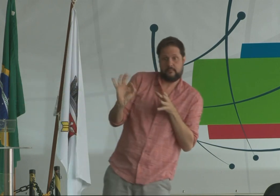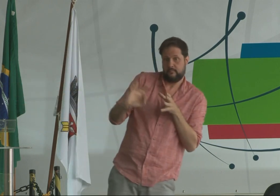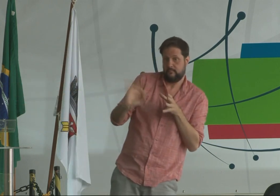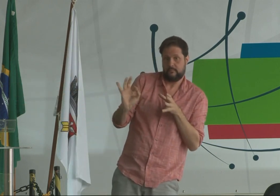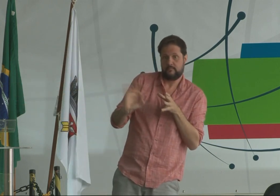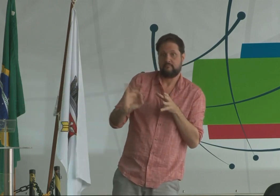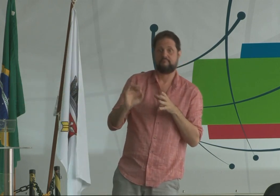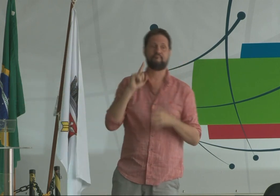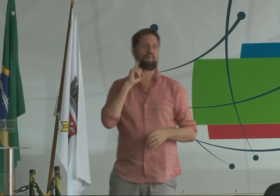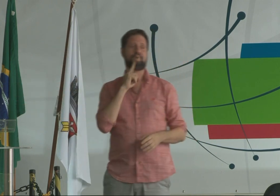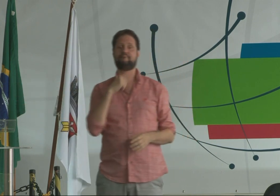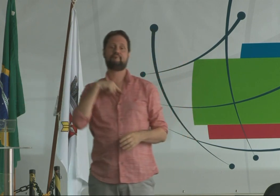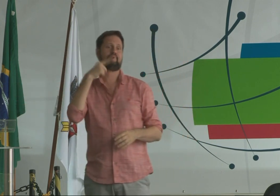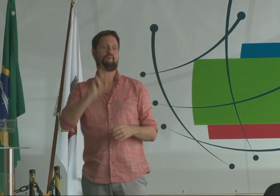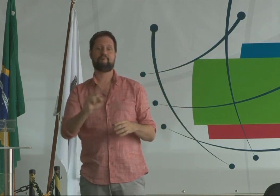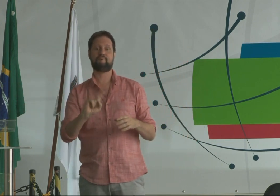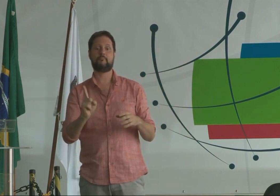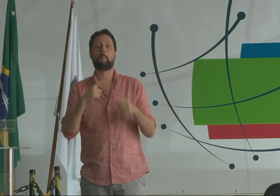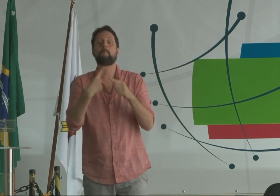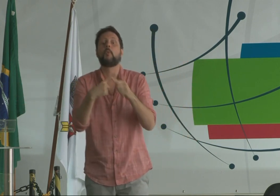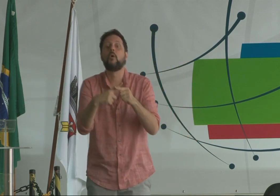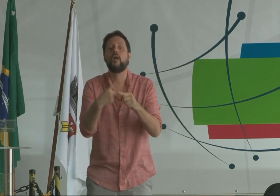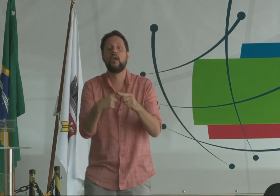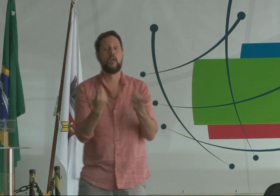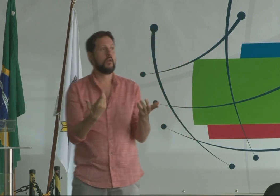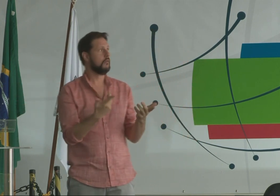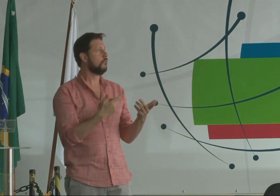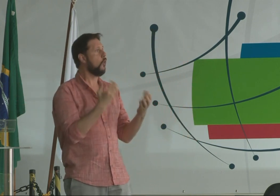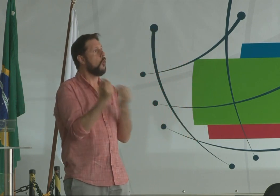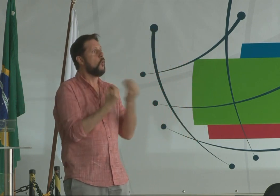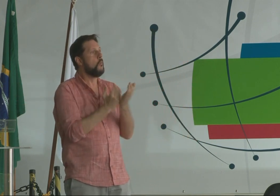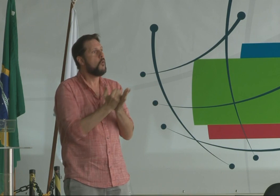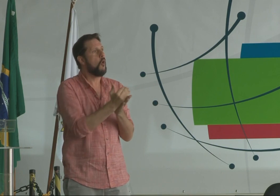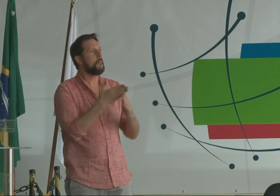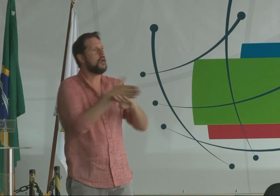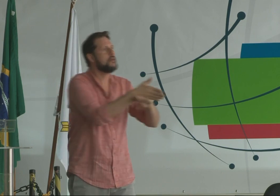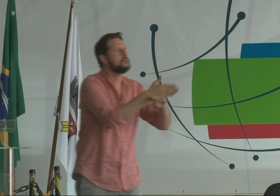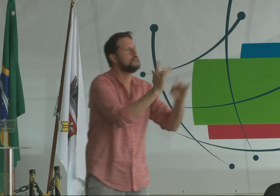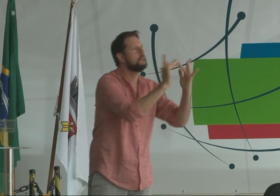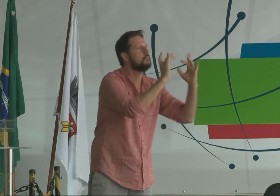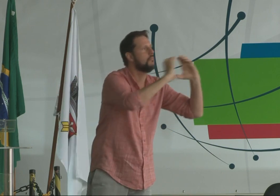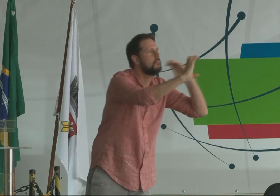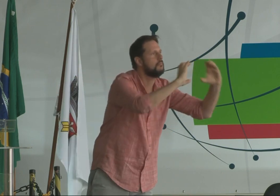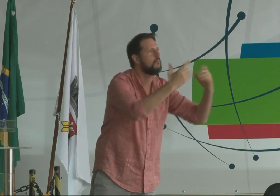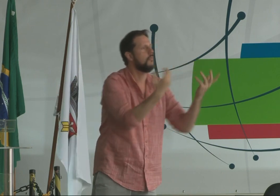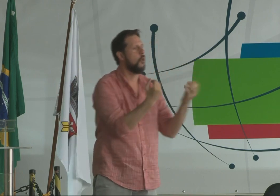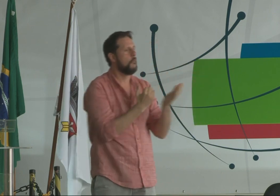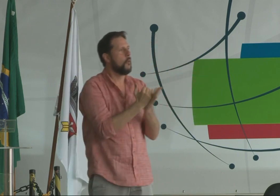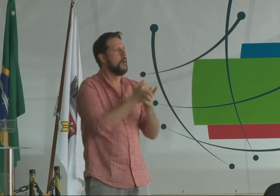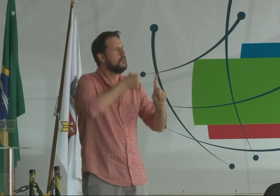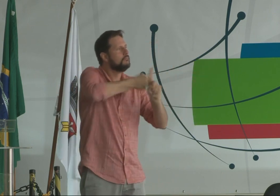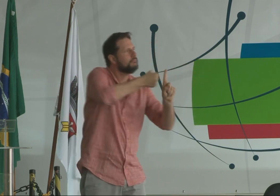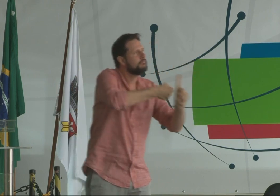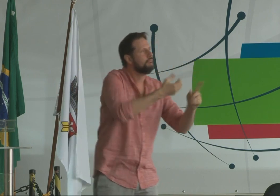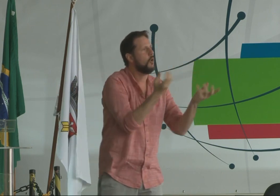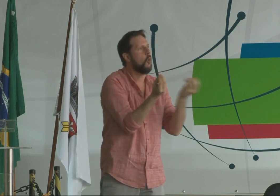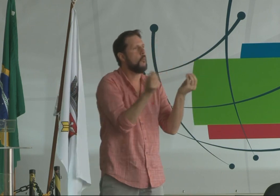Por exemplo, é uma relação, sem o apoio também da comunidade de ouvintes, isso também não teria acontecido. porque, é a luz do é pesquisar dos